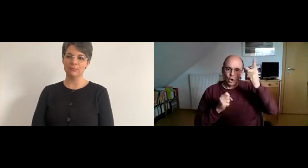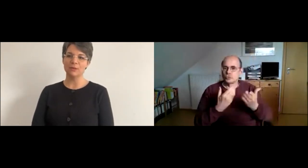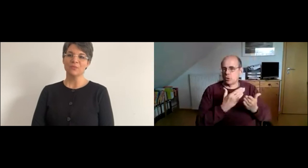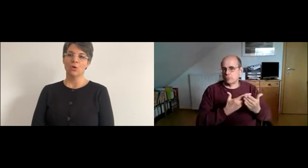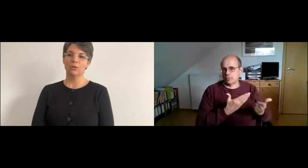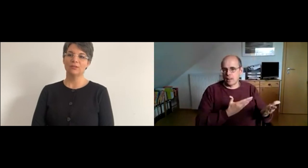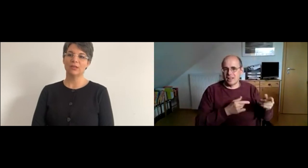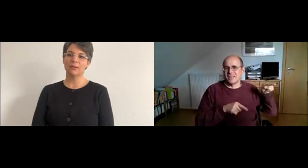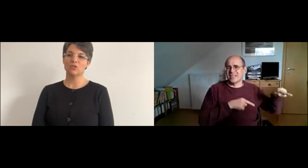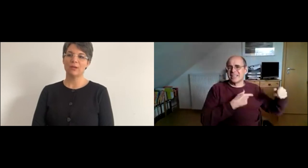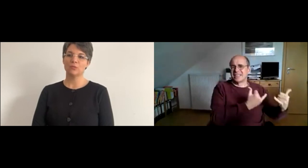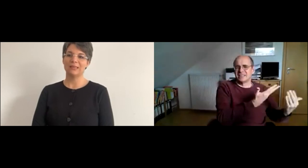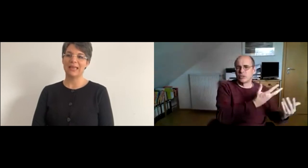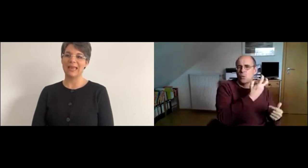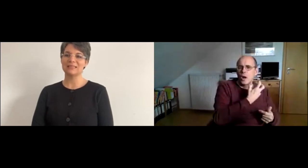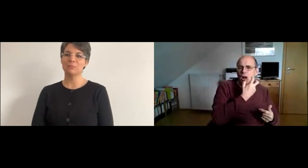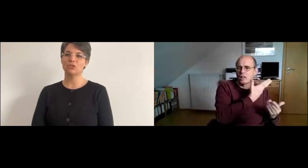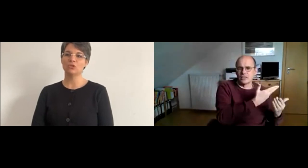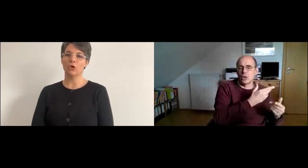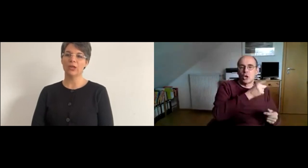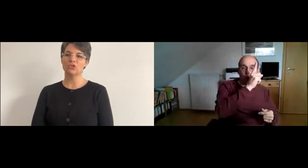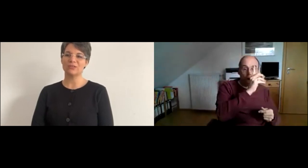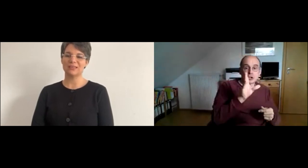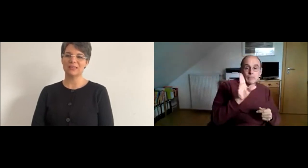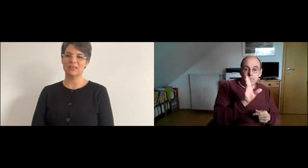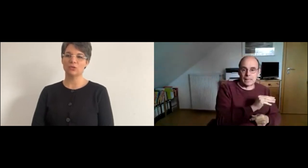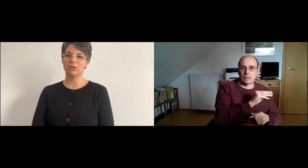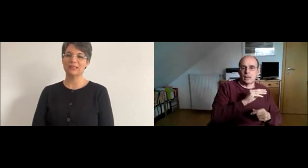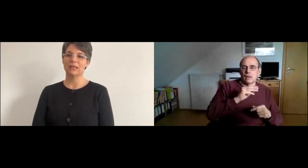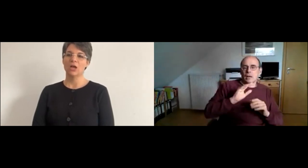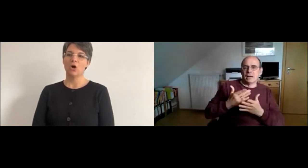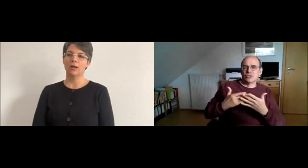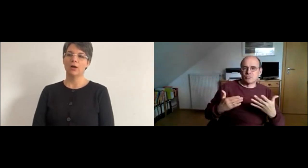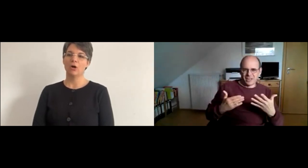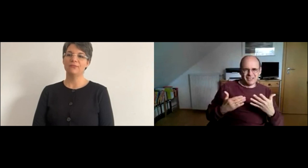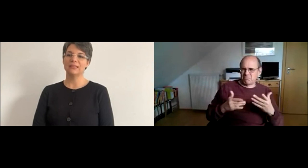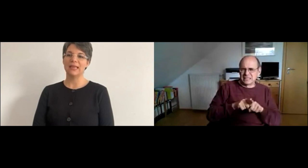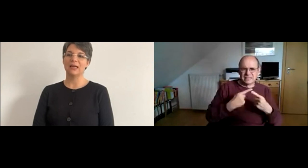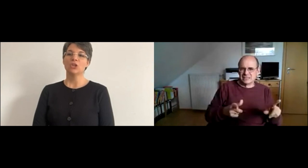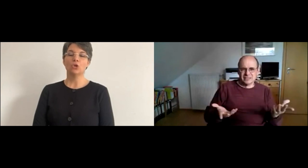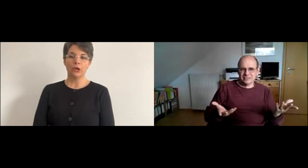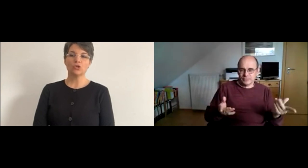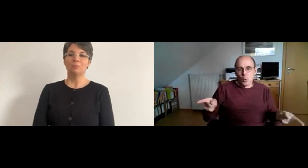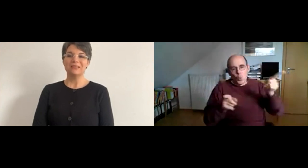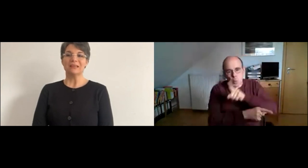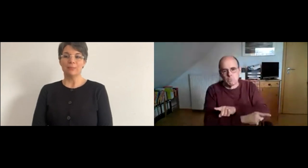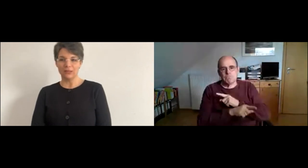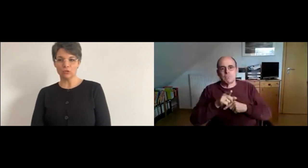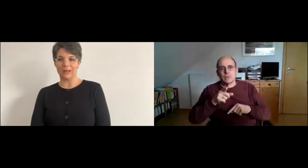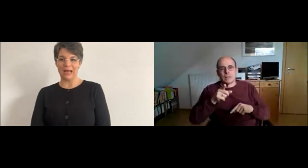nicht gibt. Und zum Beispiel DGS mit Deutsch, also das ist natürlich häufig eher Deutsch